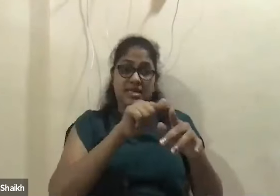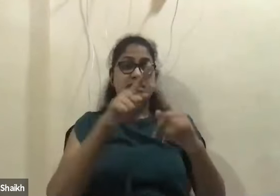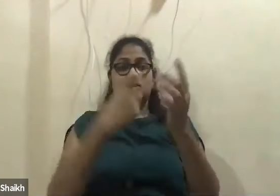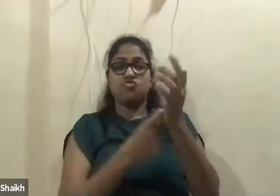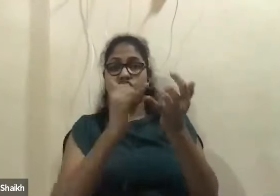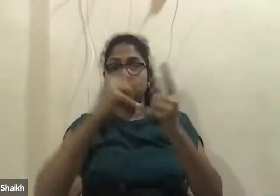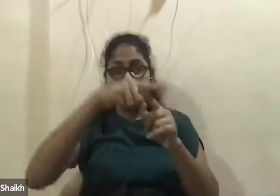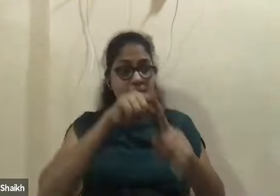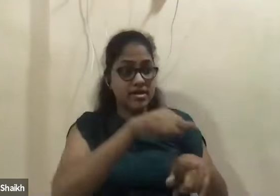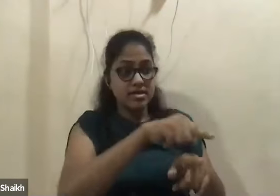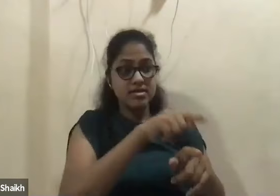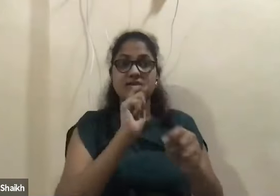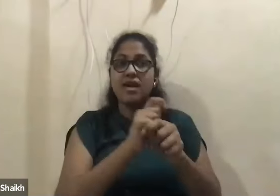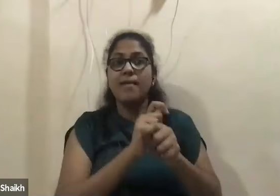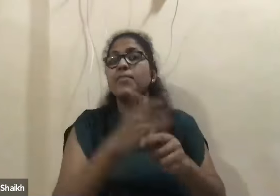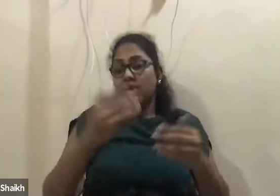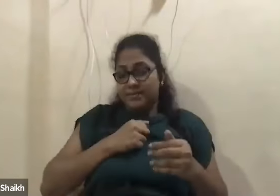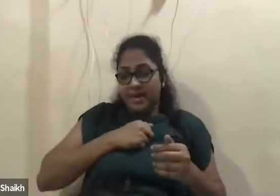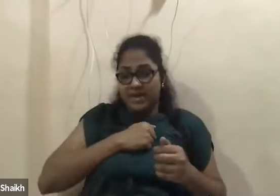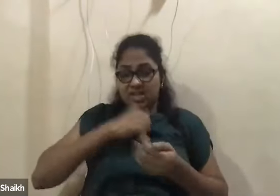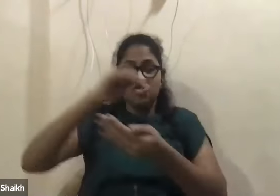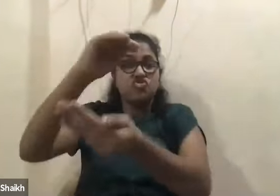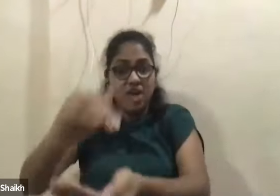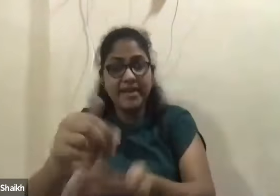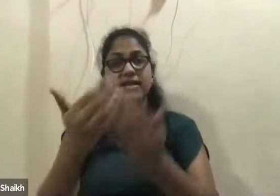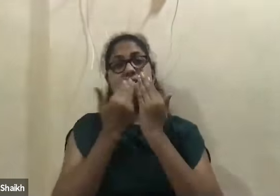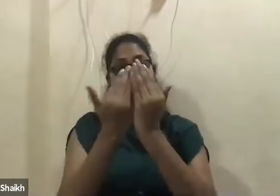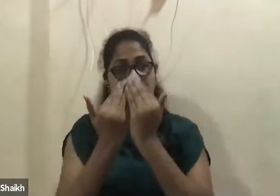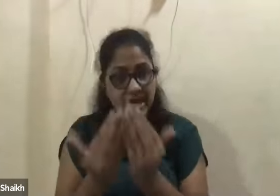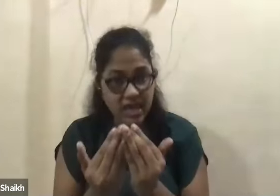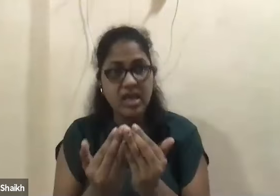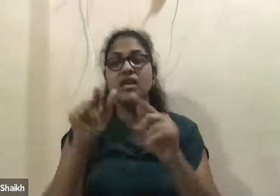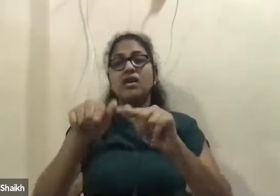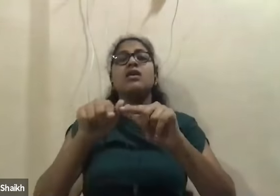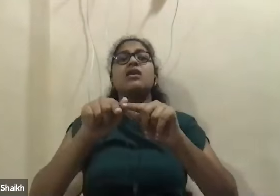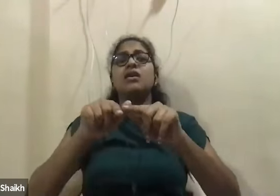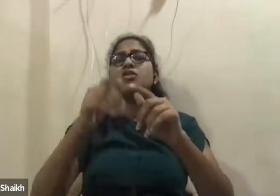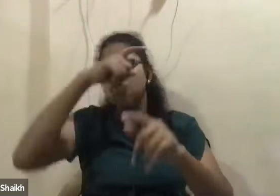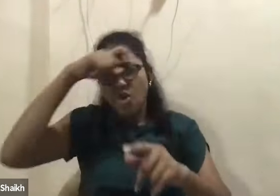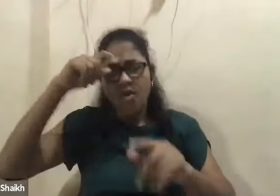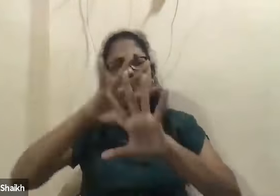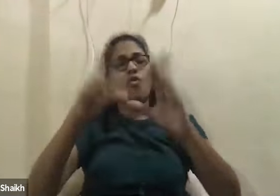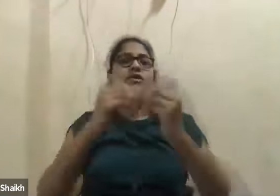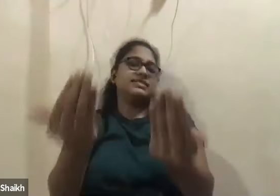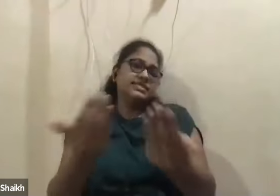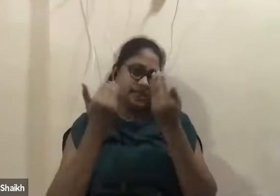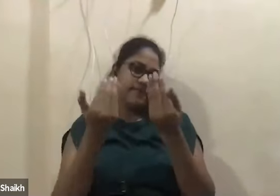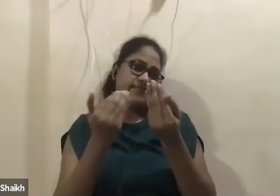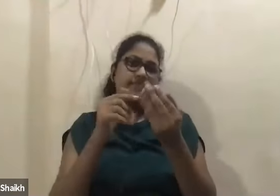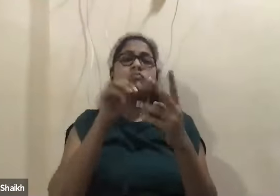का ये चीजें, उसकी पढ़ाई और ये सब चीजें उसकी सिक्योर रहें फ्यूचर में. तो इतना स्पेसिफिक हो जाएगा।